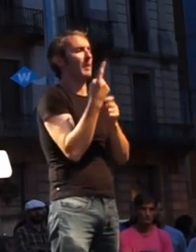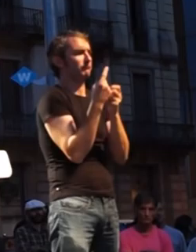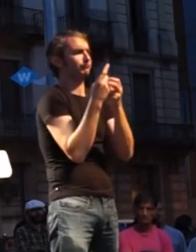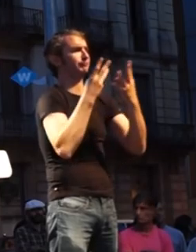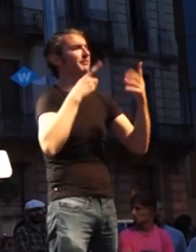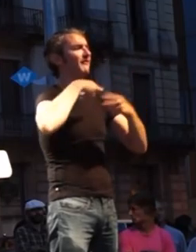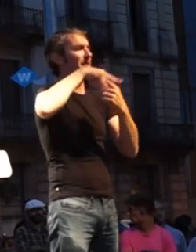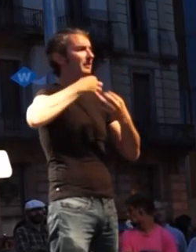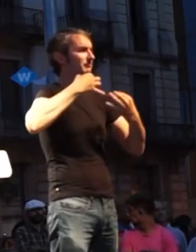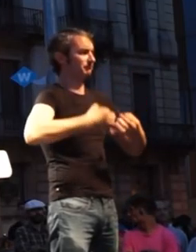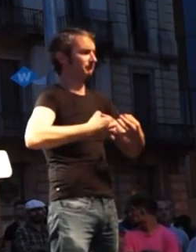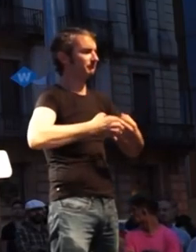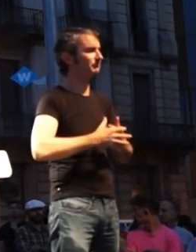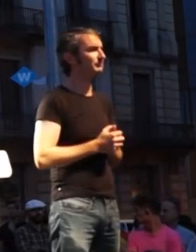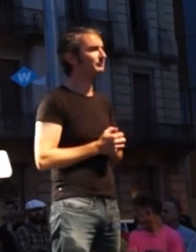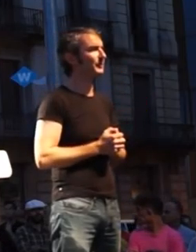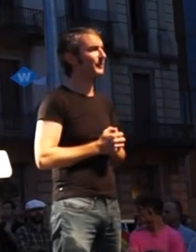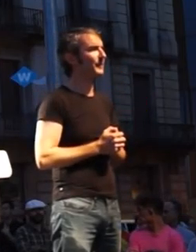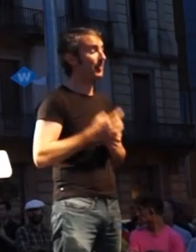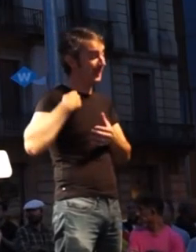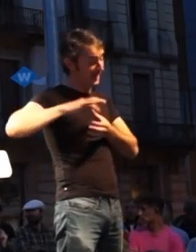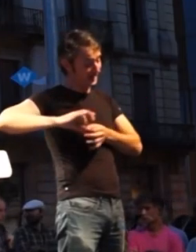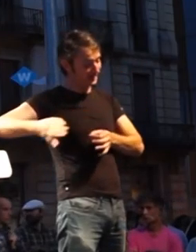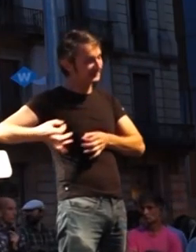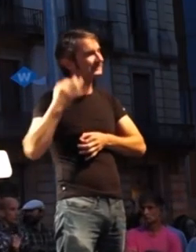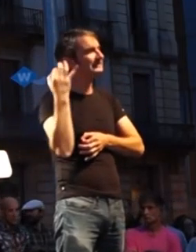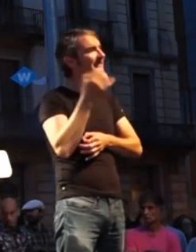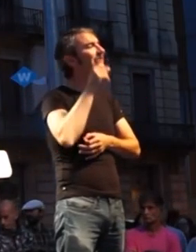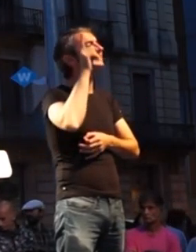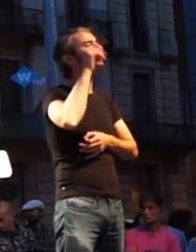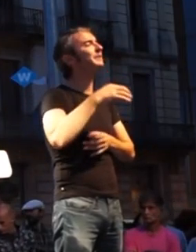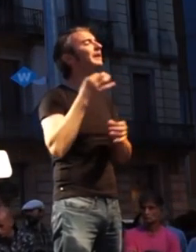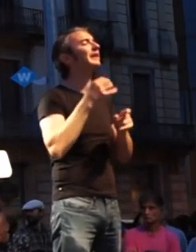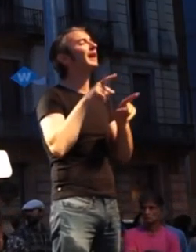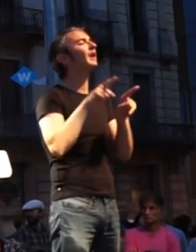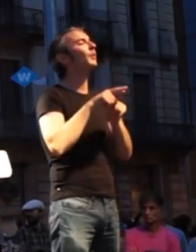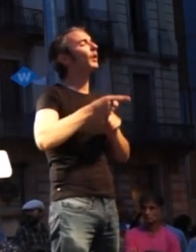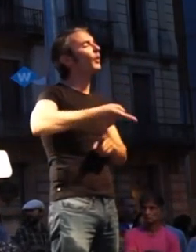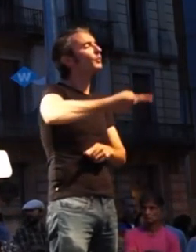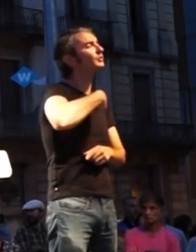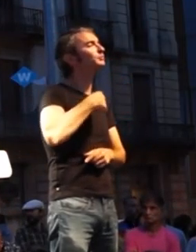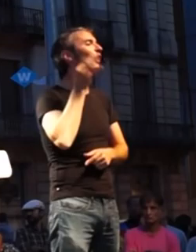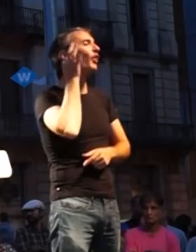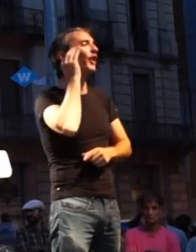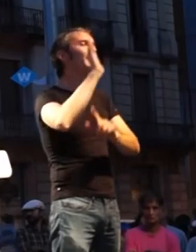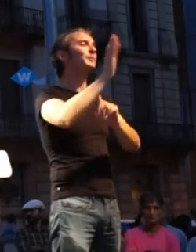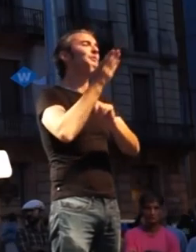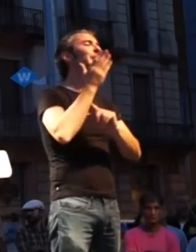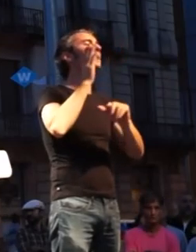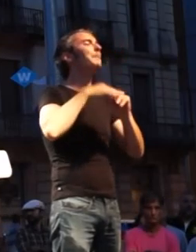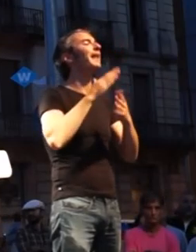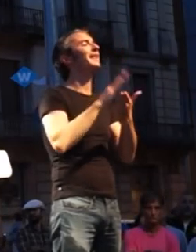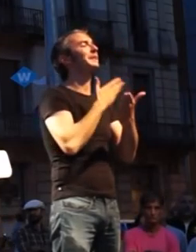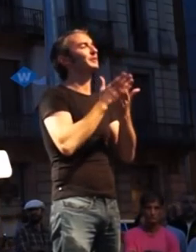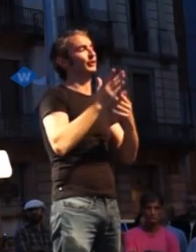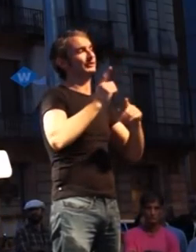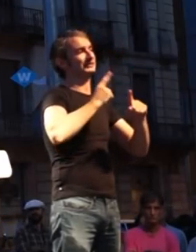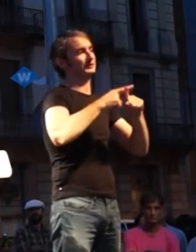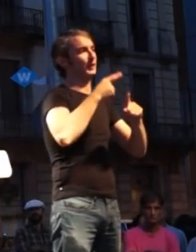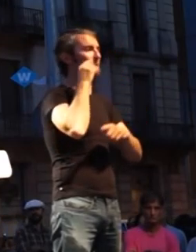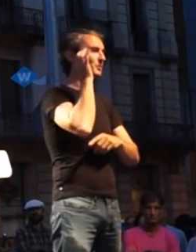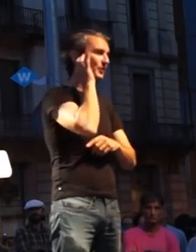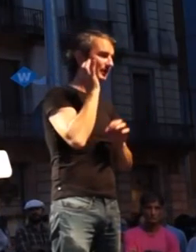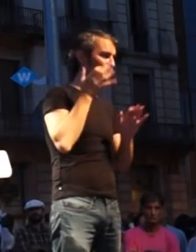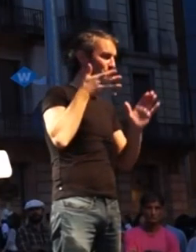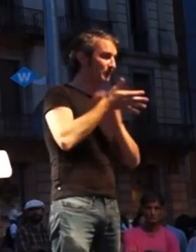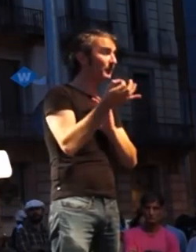heteropatriarcal. Són cadenes també totes les solucions que se'ns proposa a les dones per acabar amb aquesta divisió sexual del treball, ja